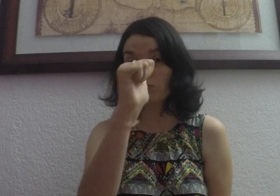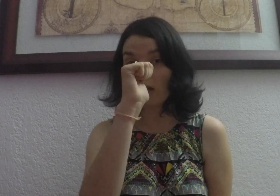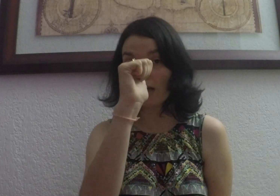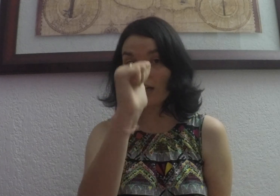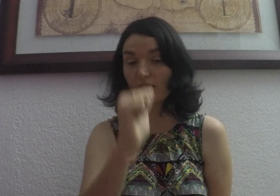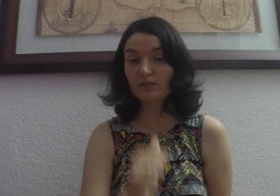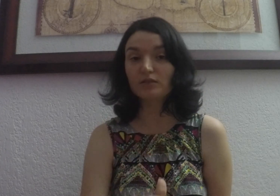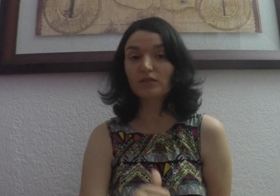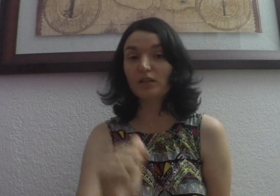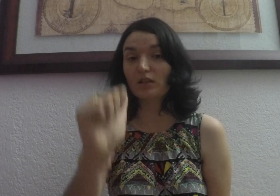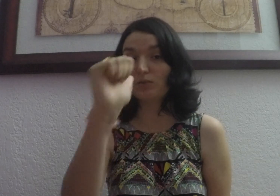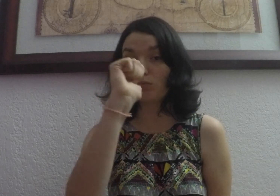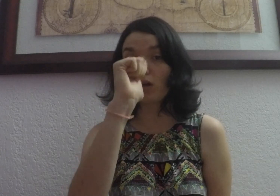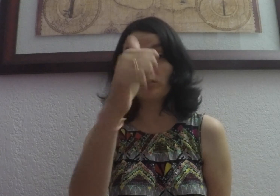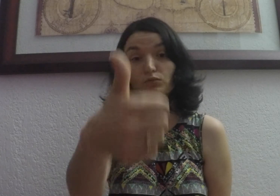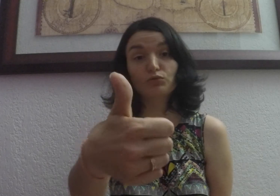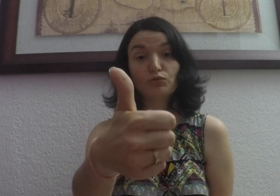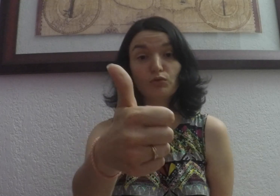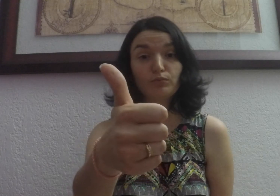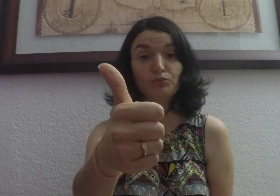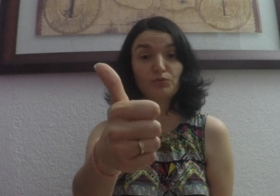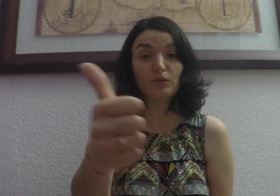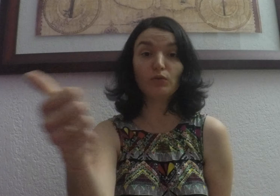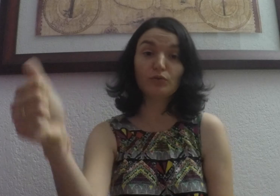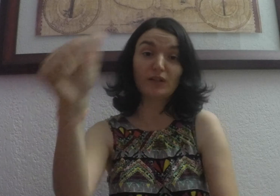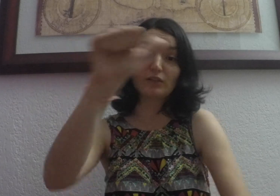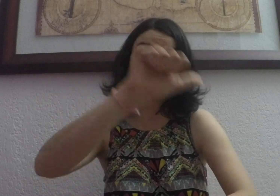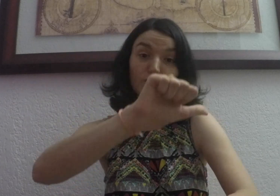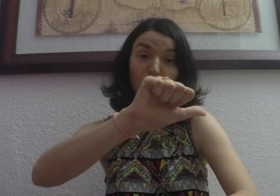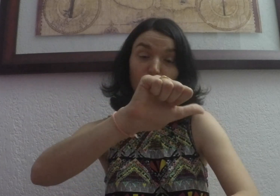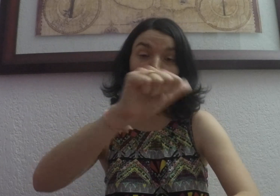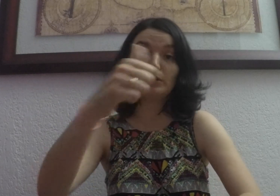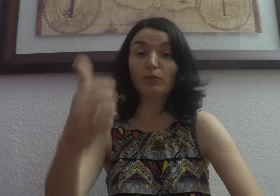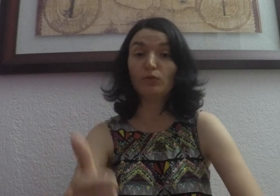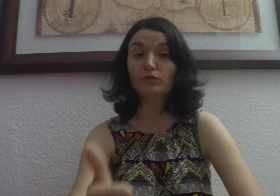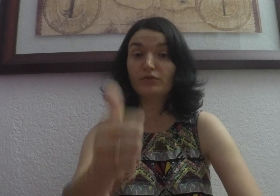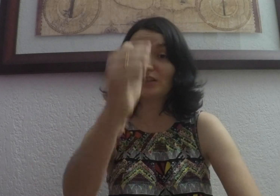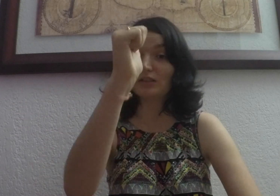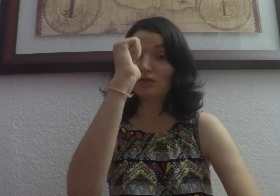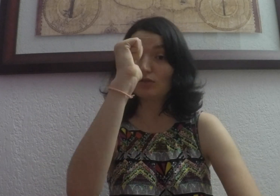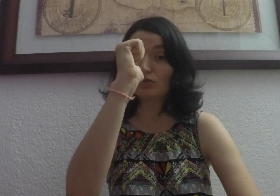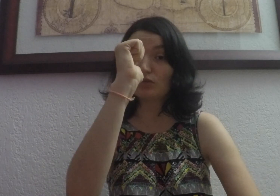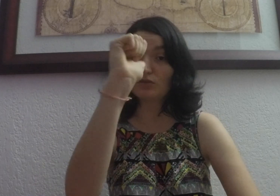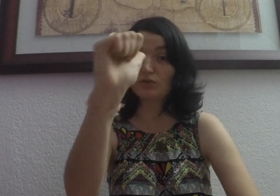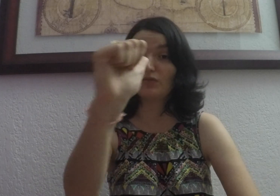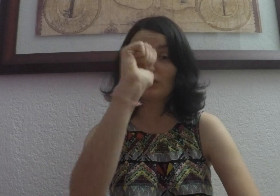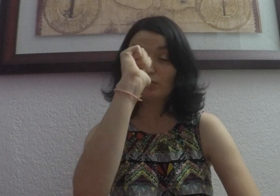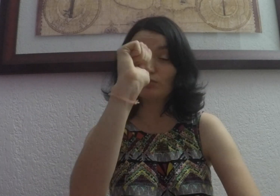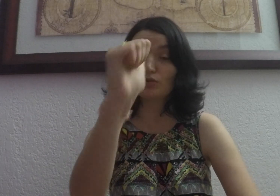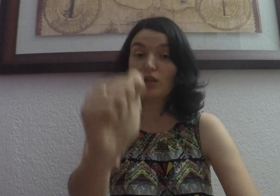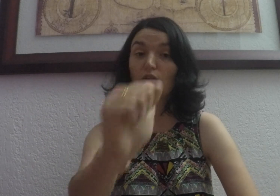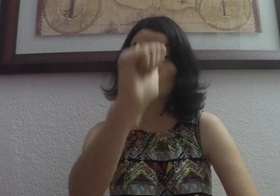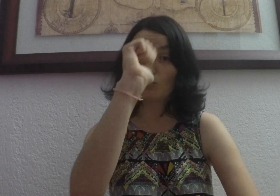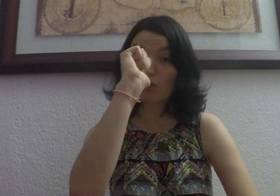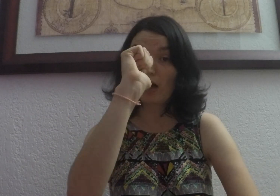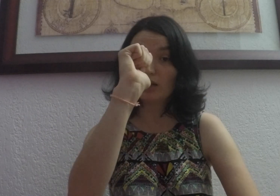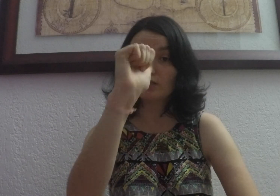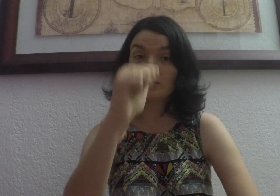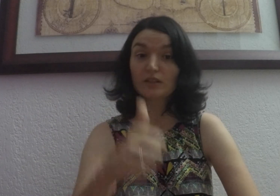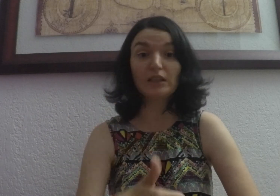boire, boire, donc toujours le pouce, mais au lieu de faire dans ce sens pour le biberon, vous faites dans ce sens, vers votre bouche, donc boire.